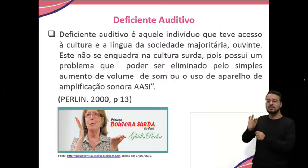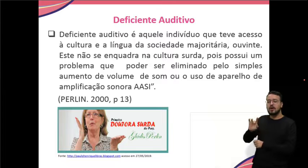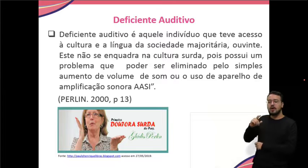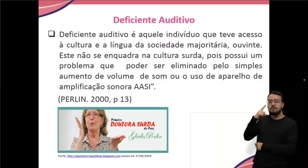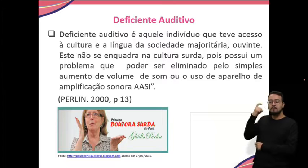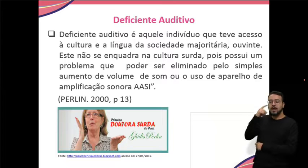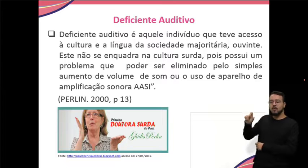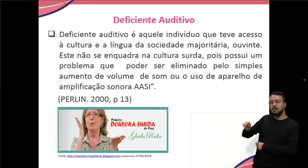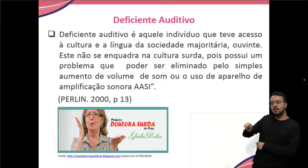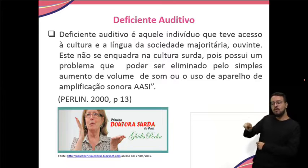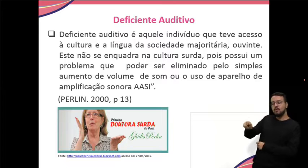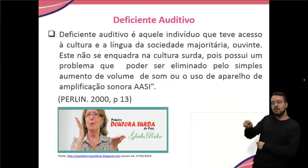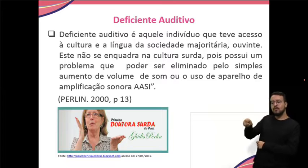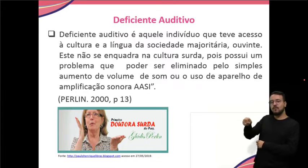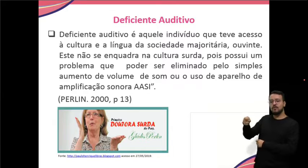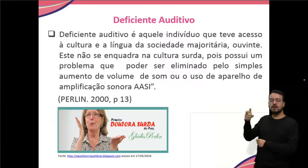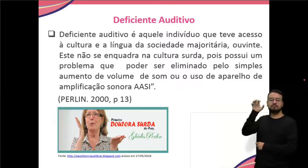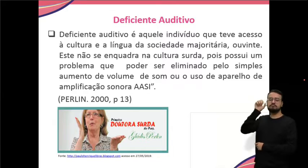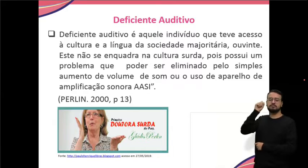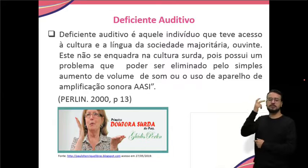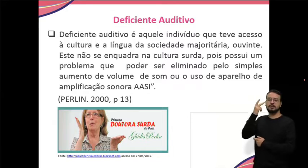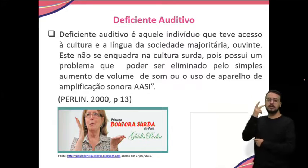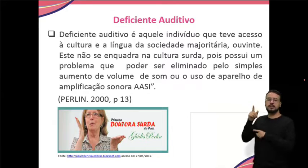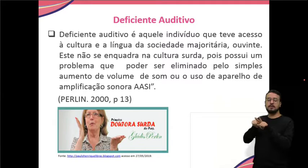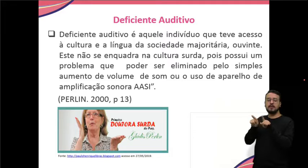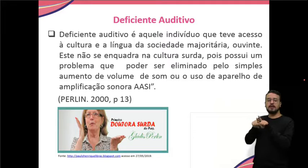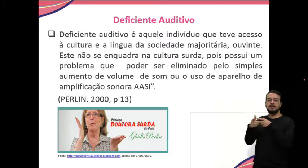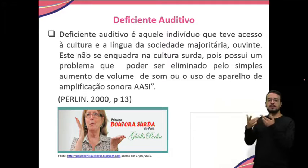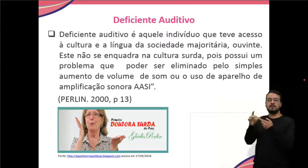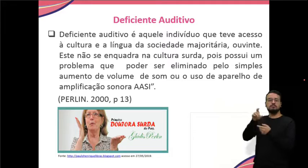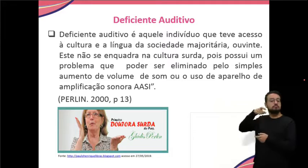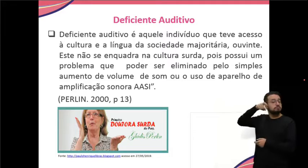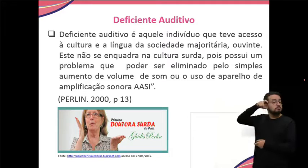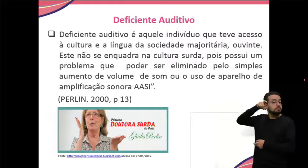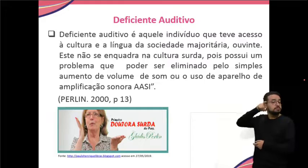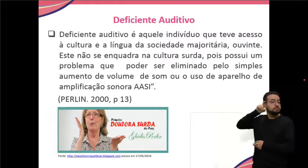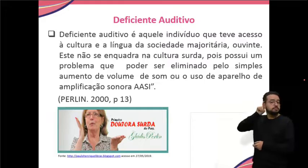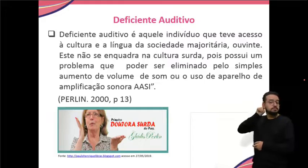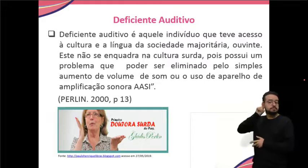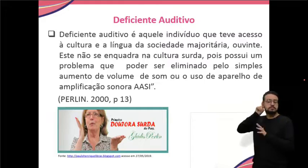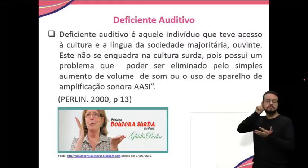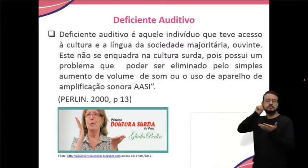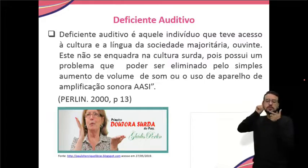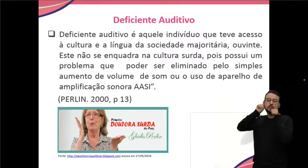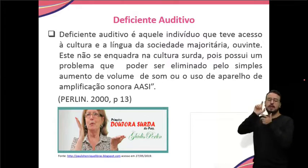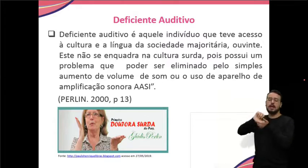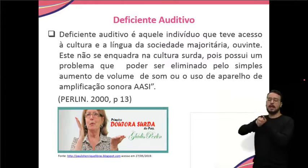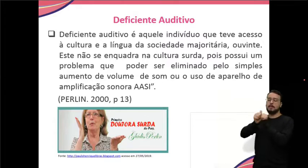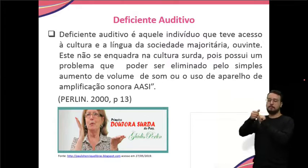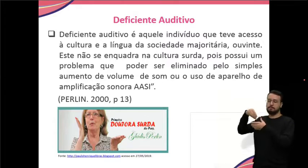do uso do aparelho de amplificação sonora individual, que a gente conhece como a ASE. Aí é o seguinte, o